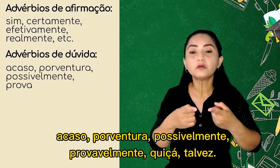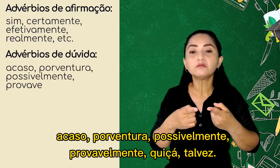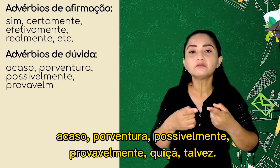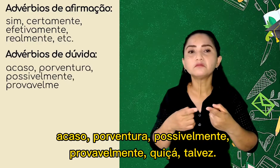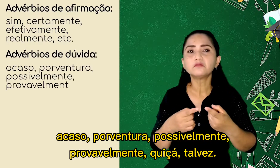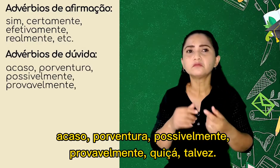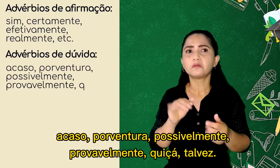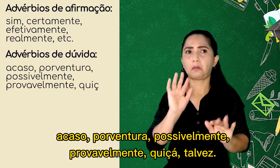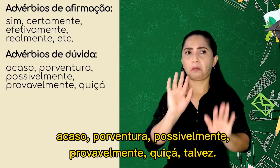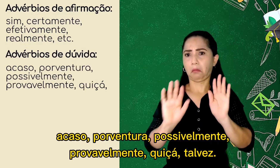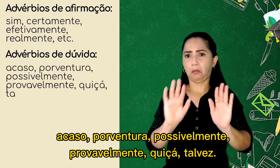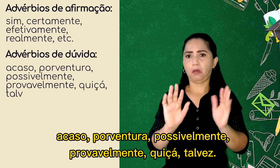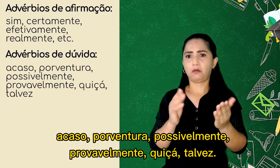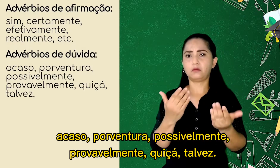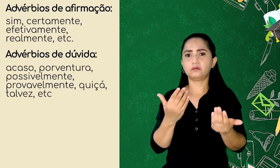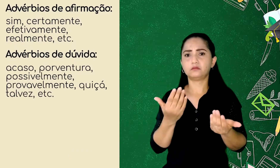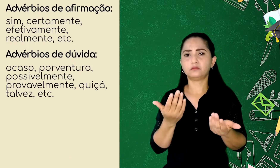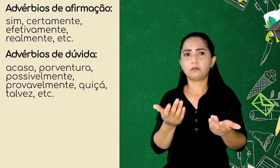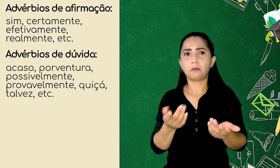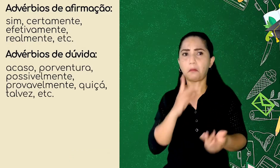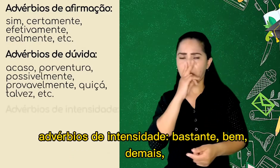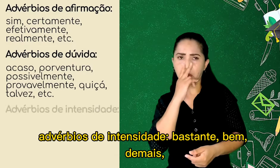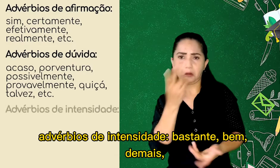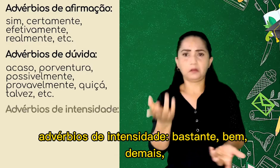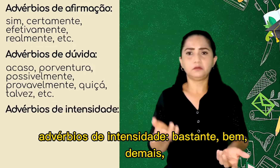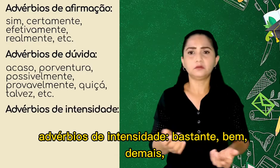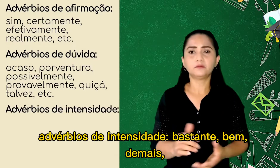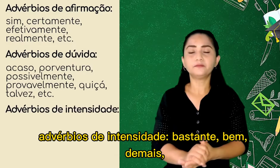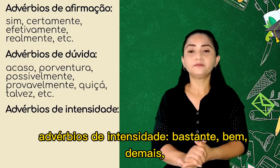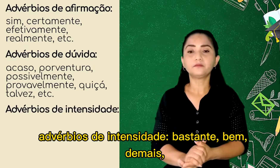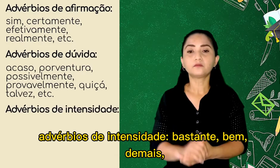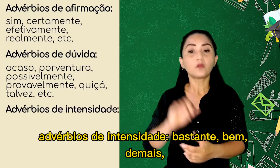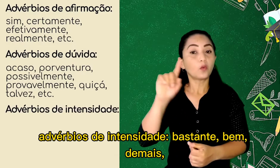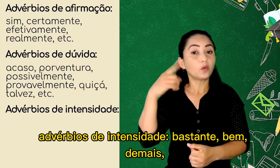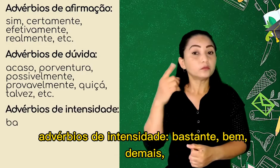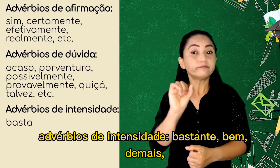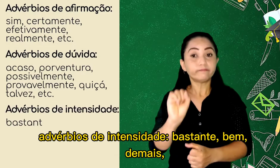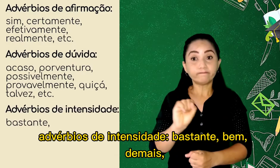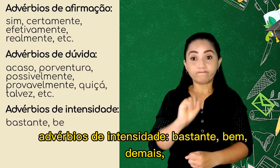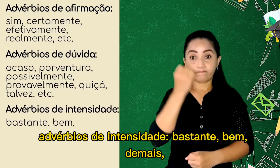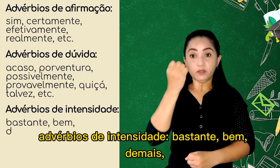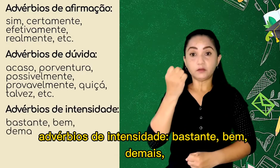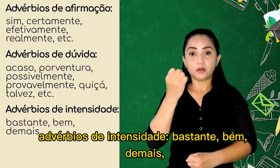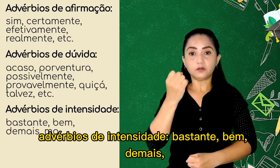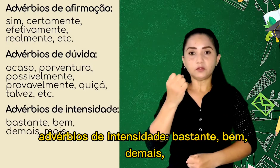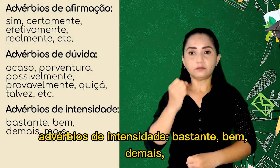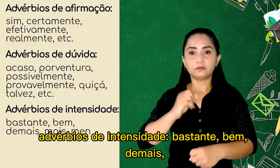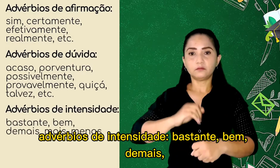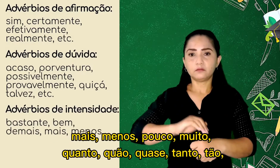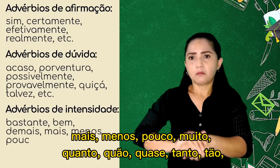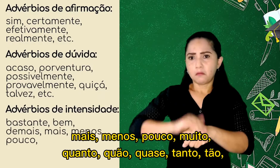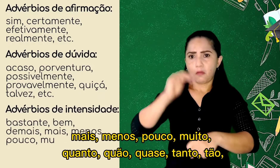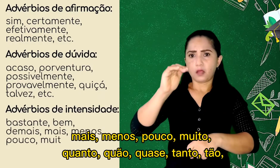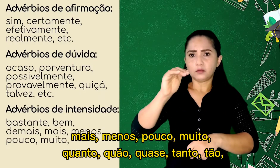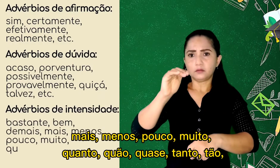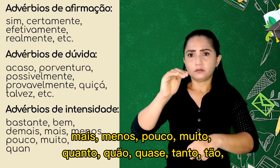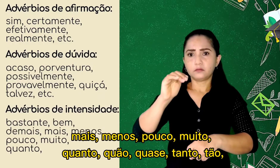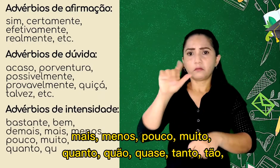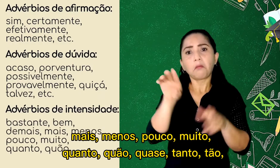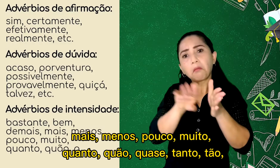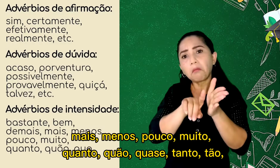possivelmente, provavelmente, quiçá, talvez. Advérbios de intensidade. Bastante, bem, demais,